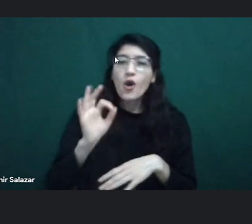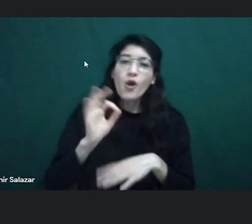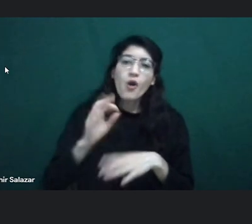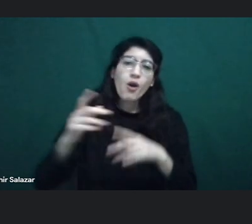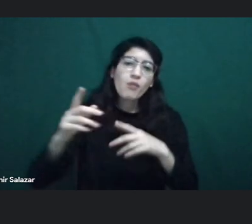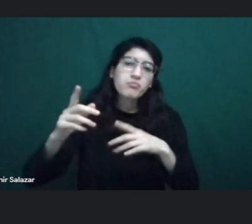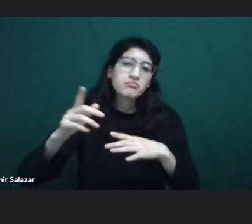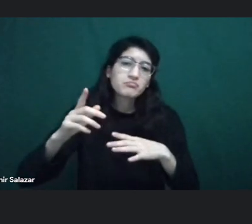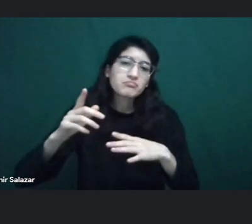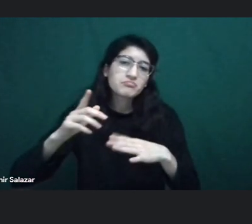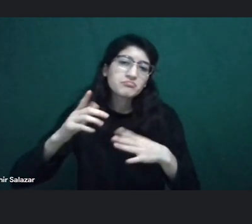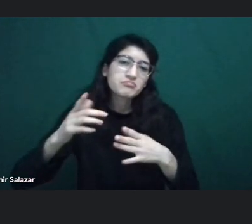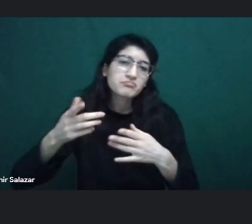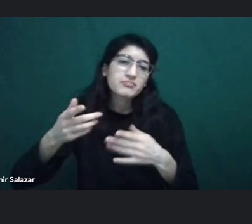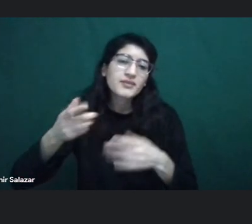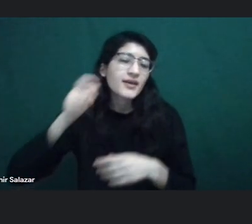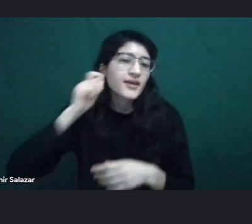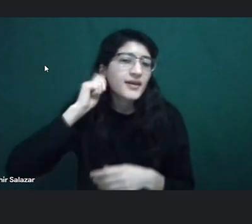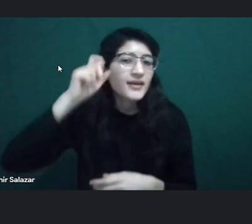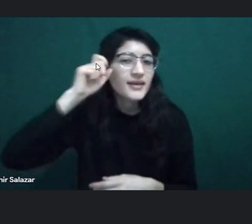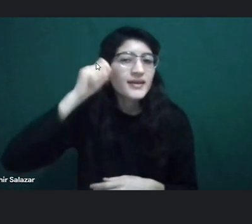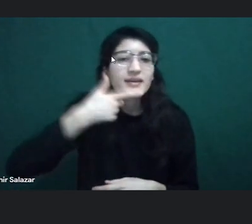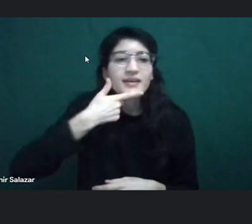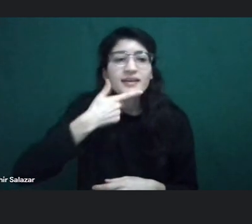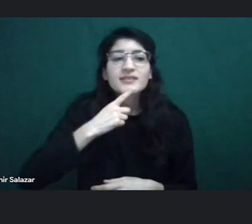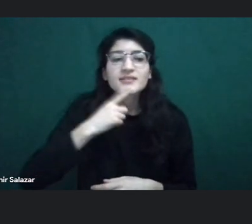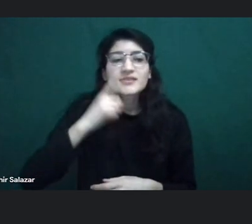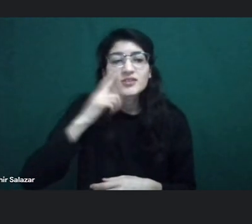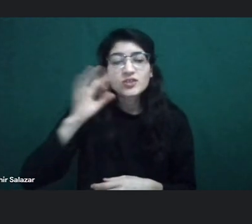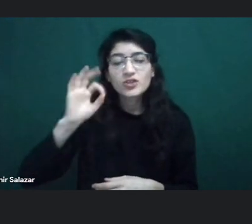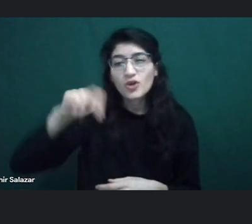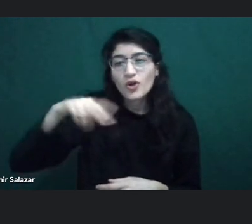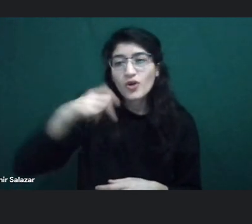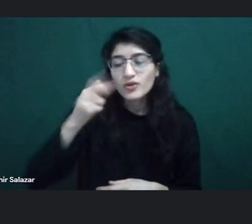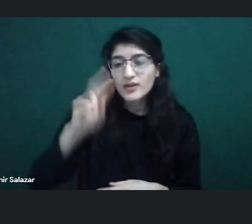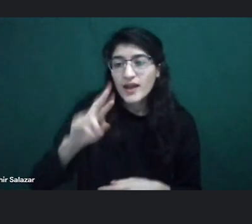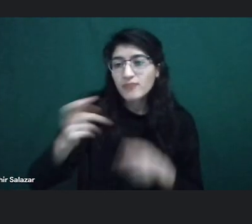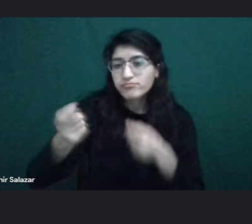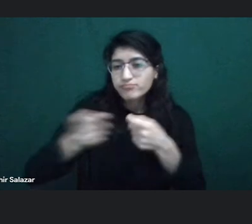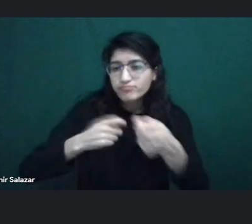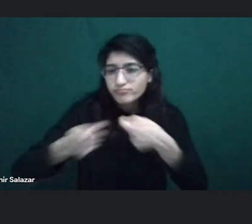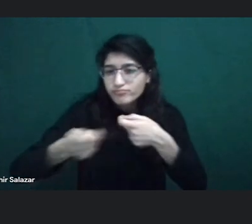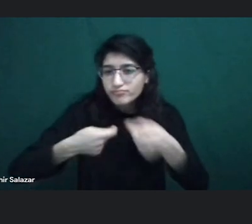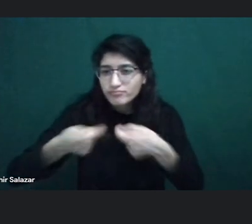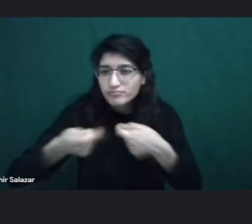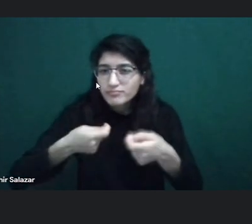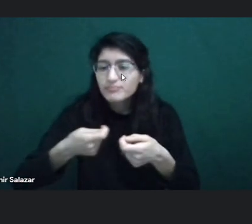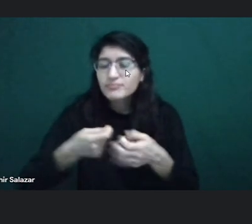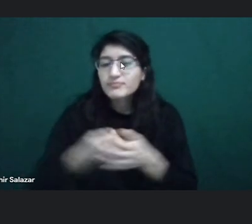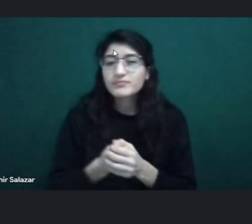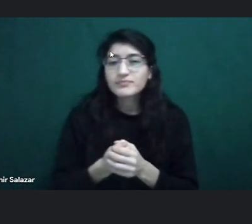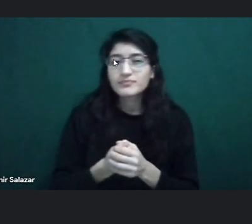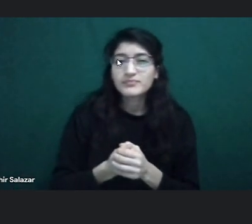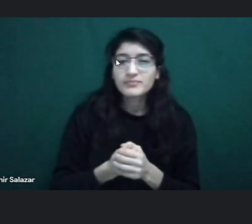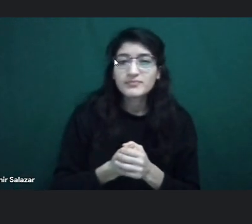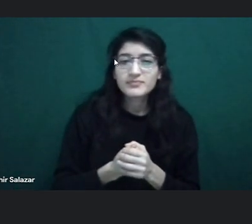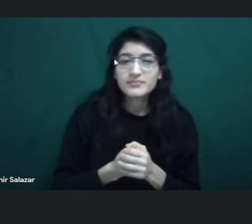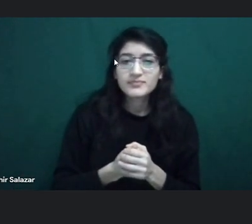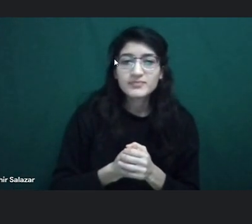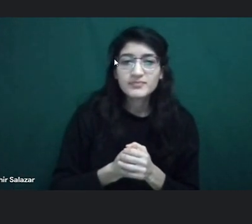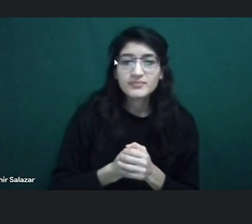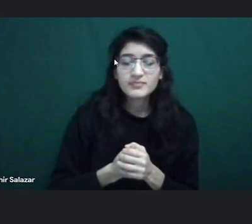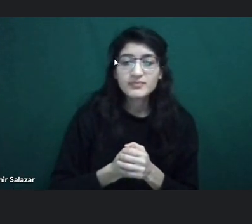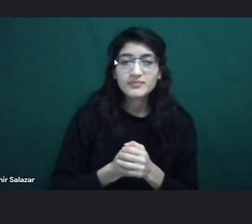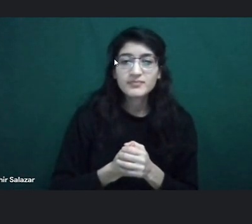ser infinitivo o sustantivo, pero no están relacionados con este programa, sino que están relacionados,